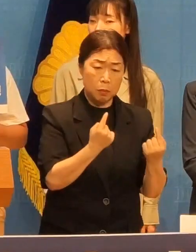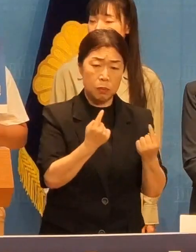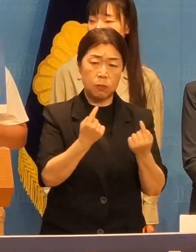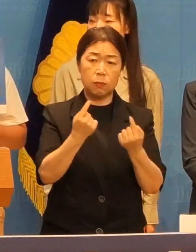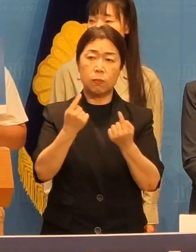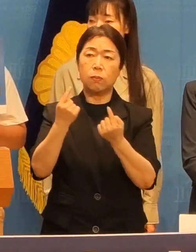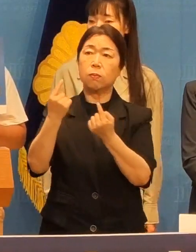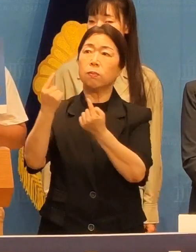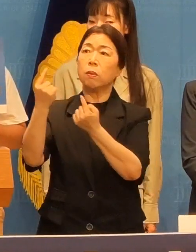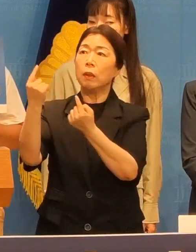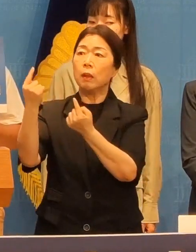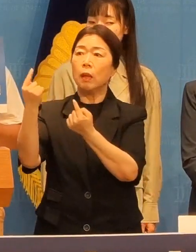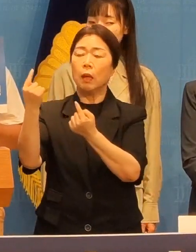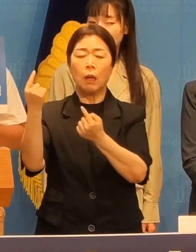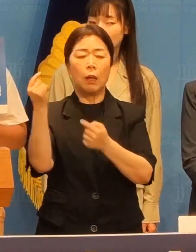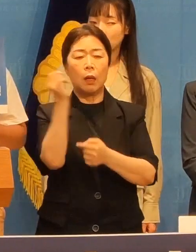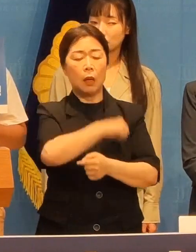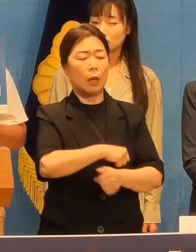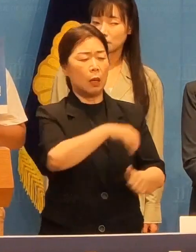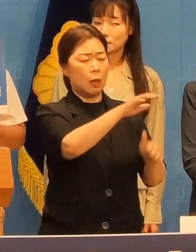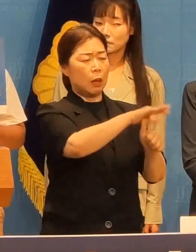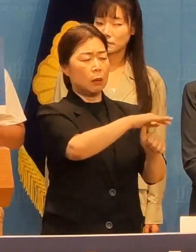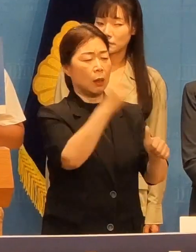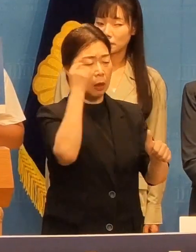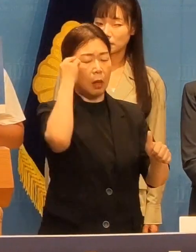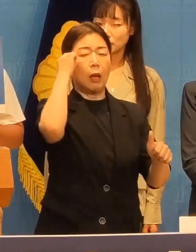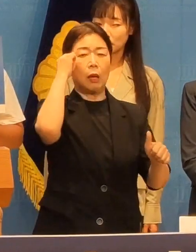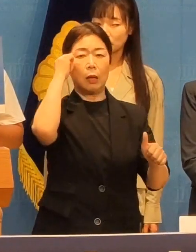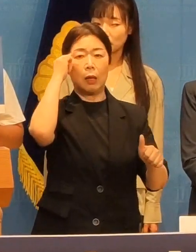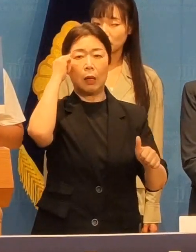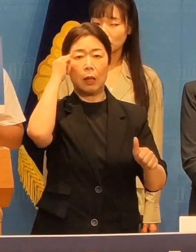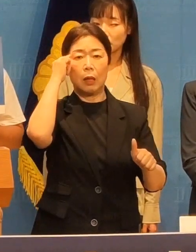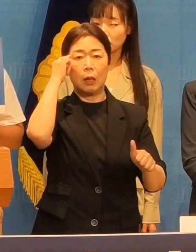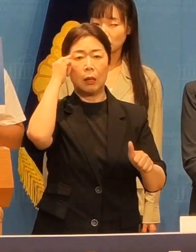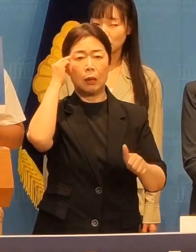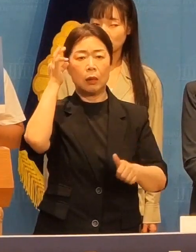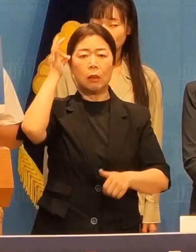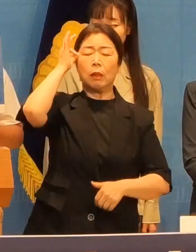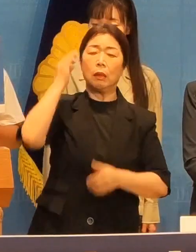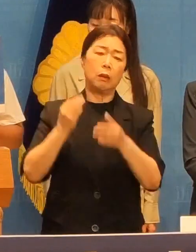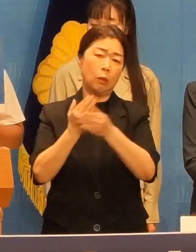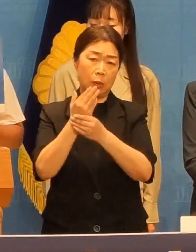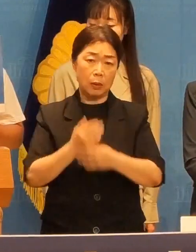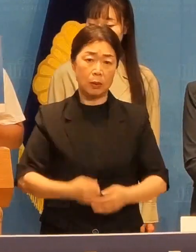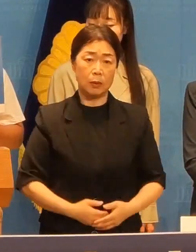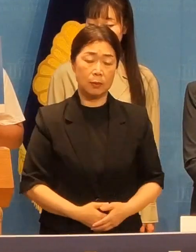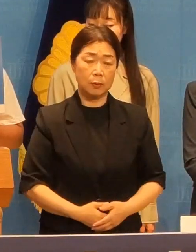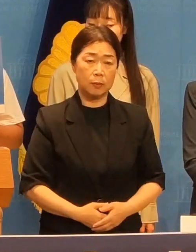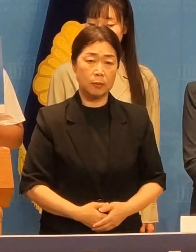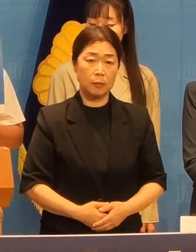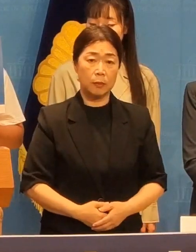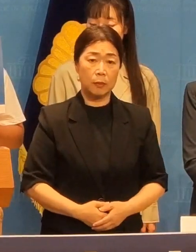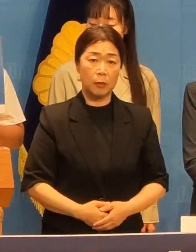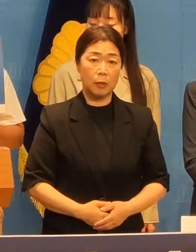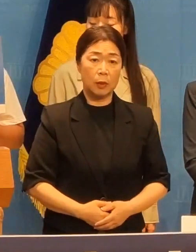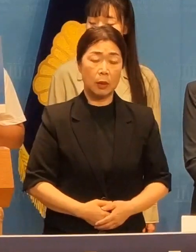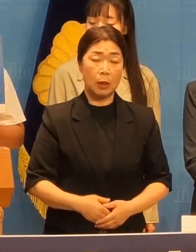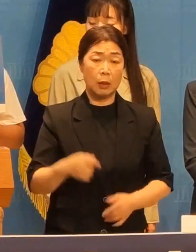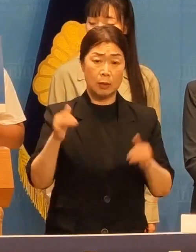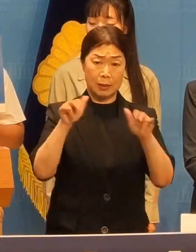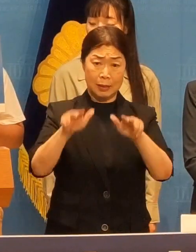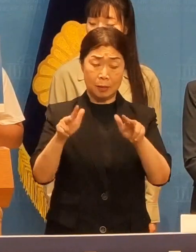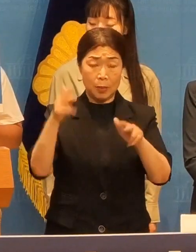가까워지면서 그 시절의 상처가 객도고 있습니다. 오랜 세월 우리 사회는 저와 같은 피해를